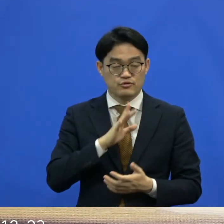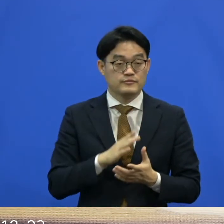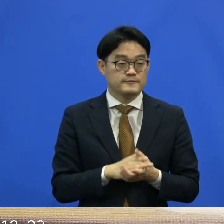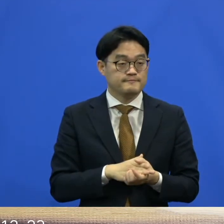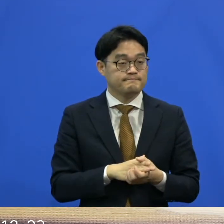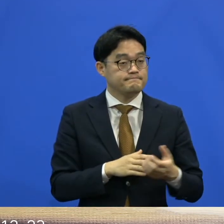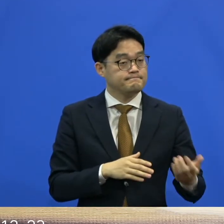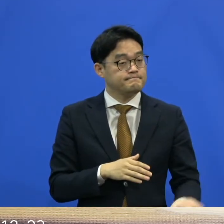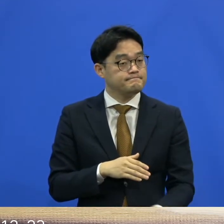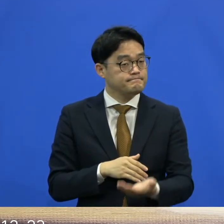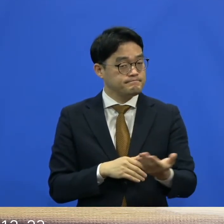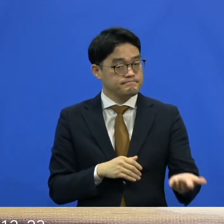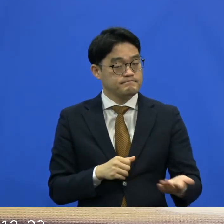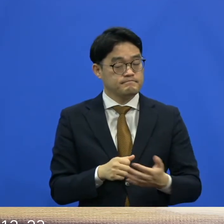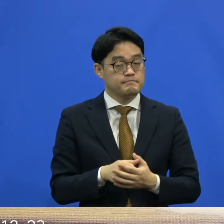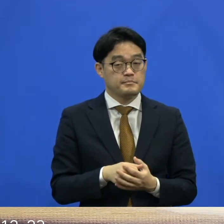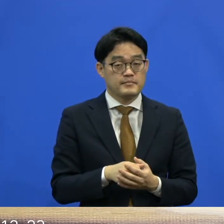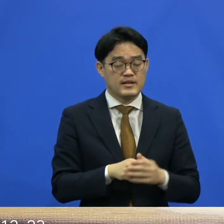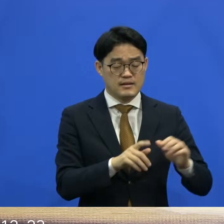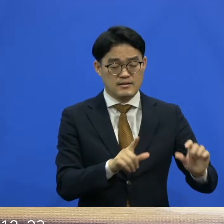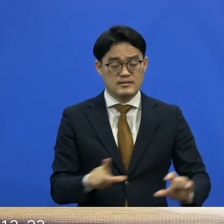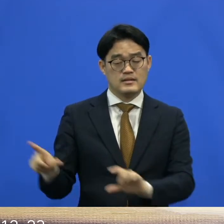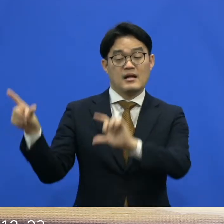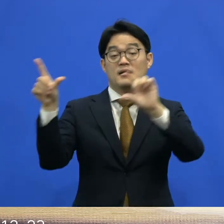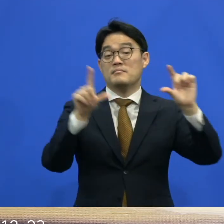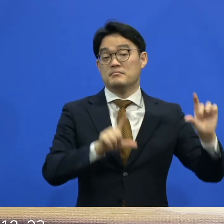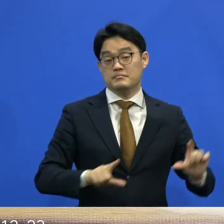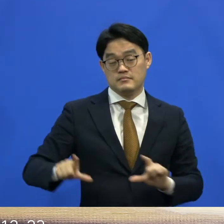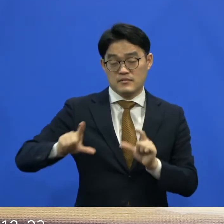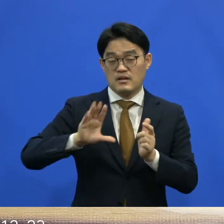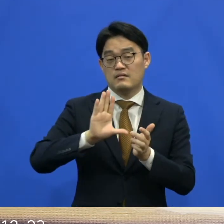그래서 여러분, 인생의 가장 힘든 것 중에 하나는 기다림이라는 거예요.